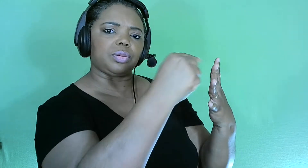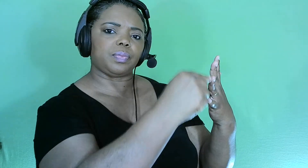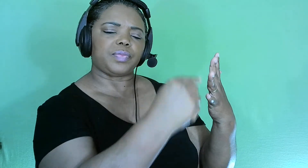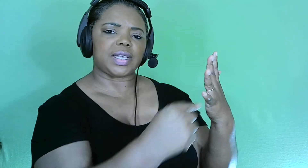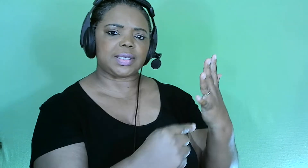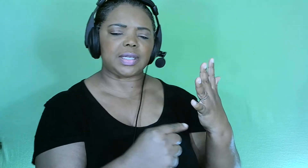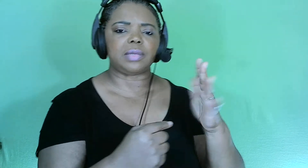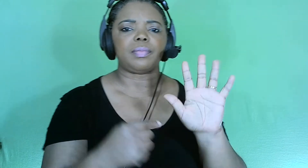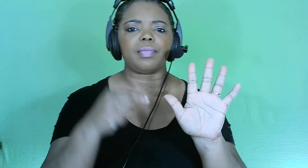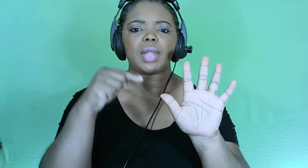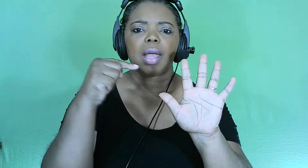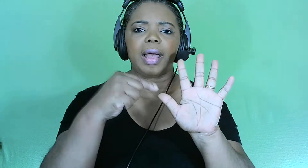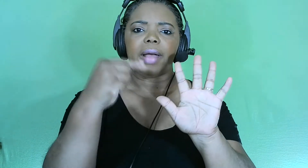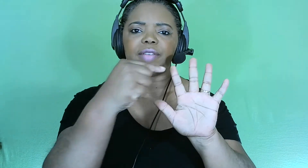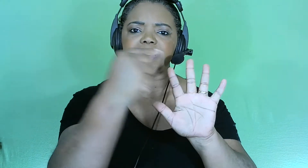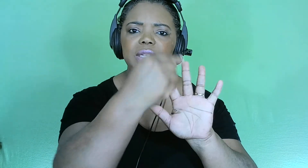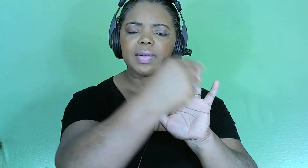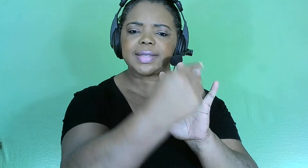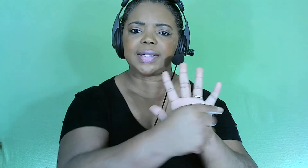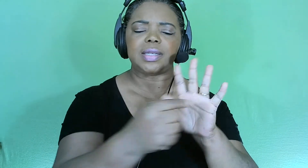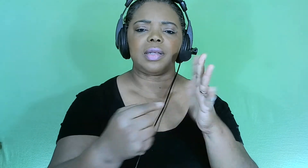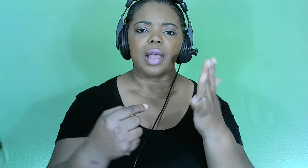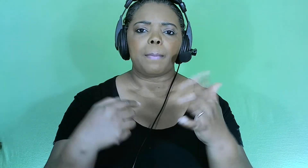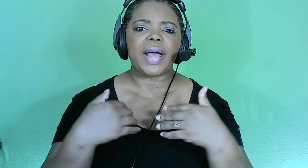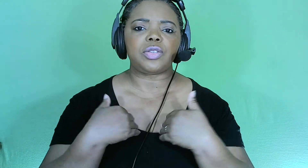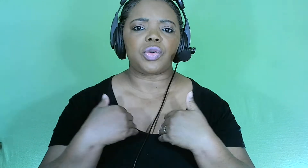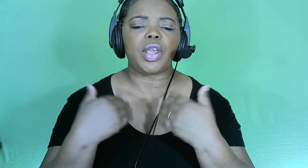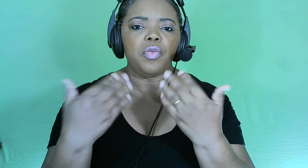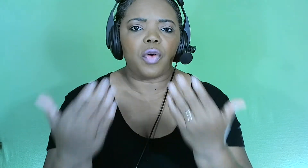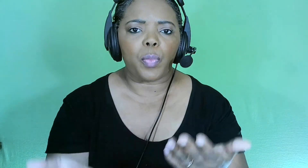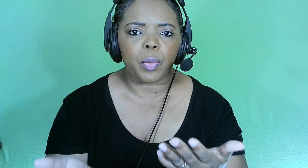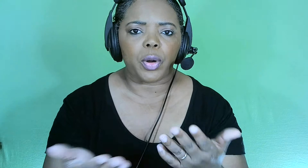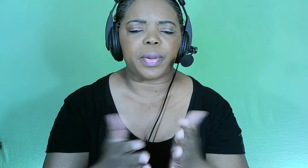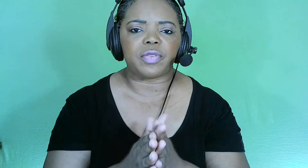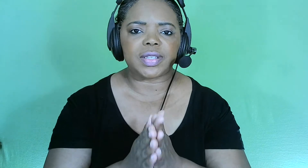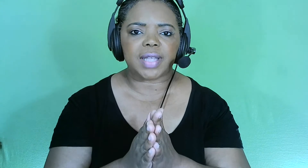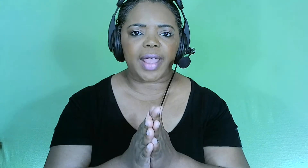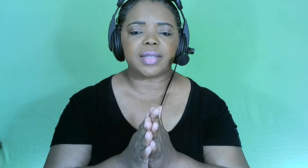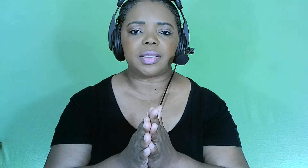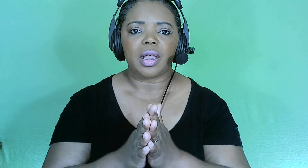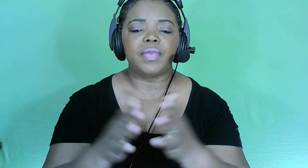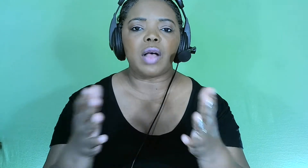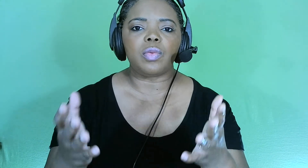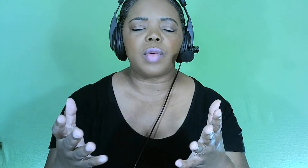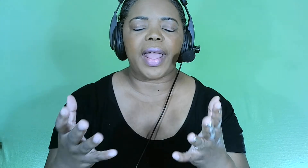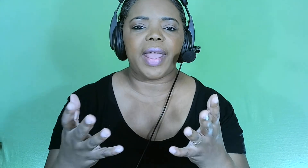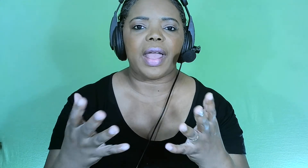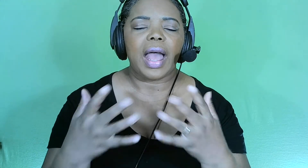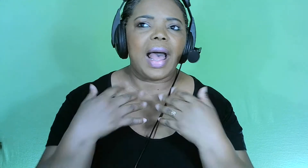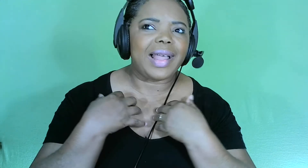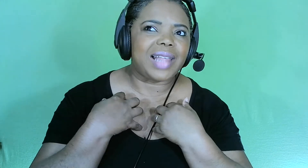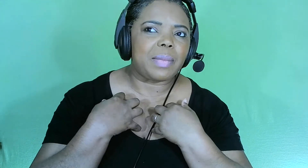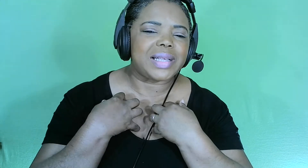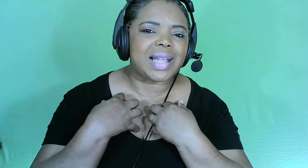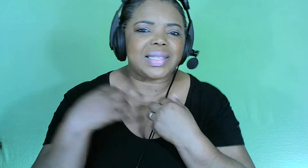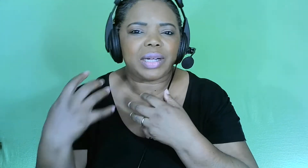pontuando assim, fazendo assim. Mas o que eu vou propor para vocês não é, mas está certo